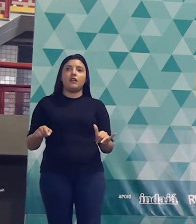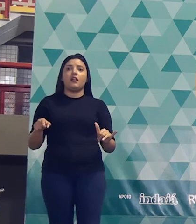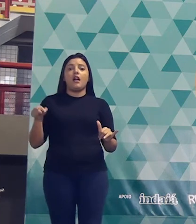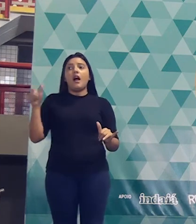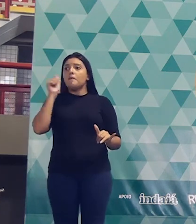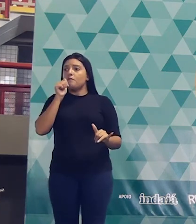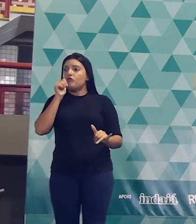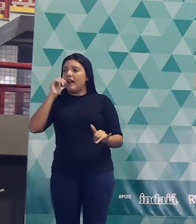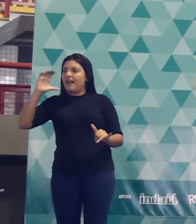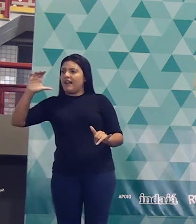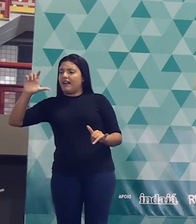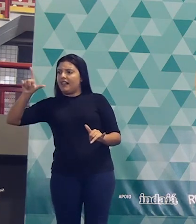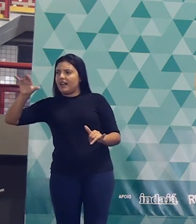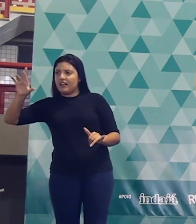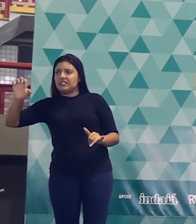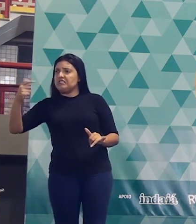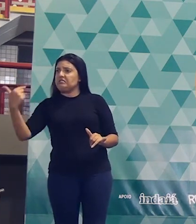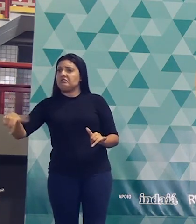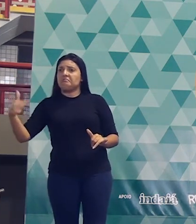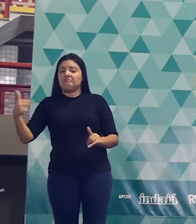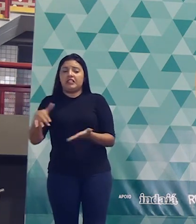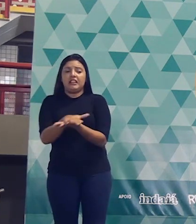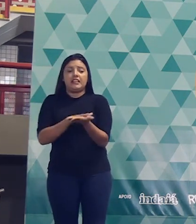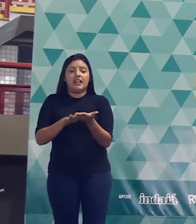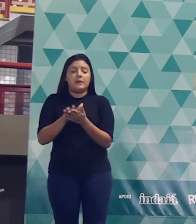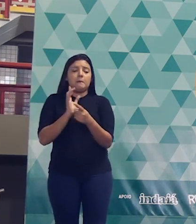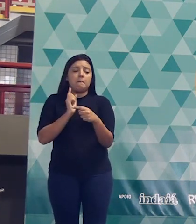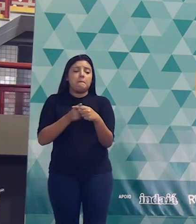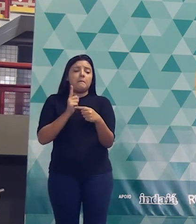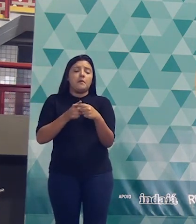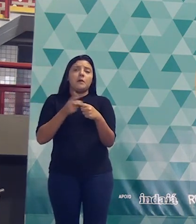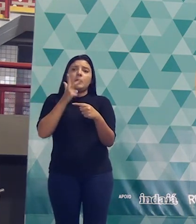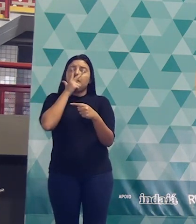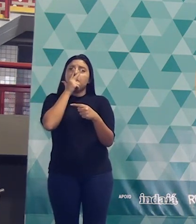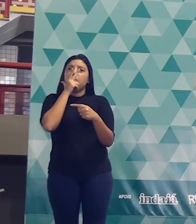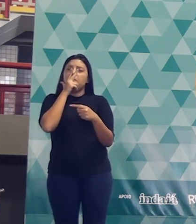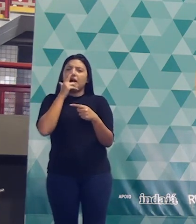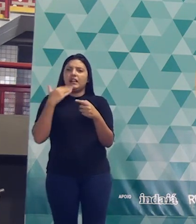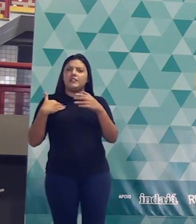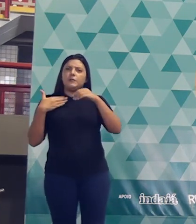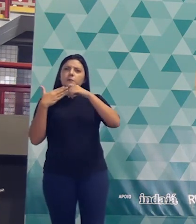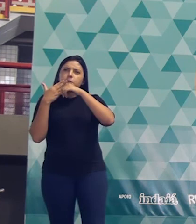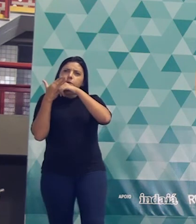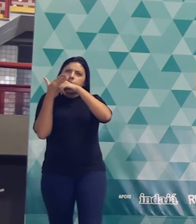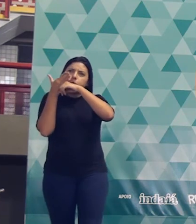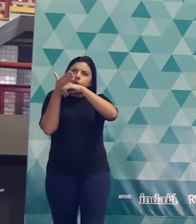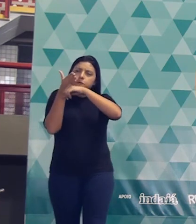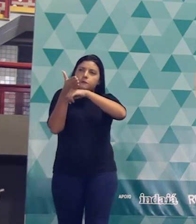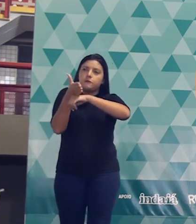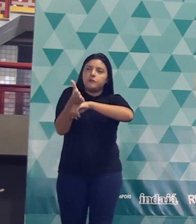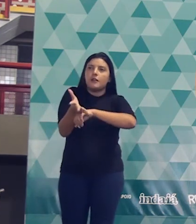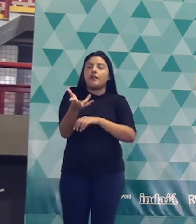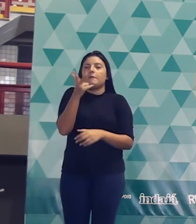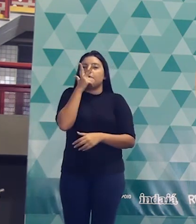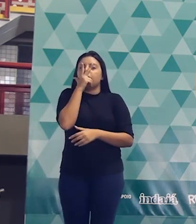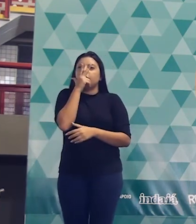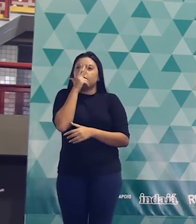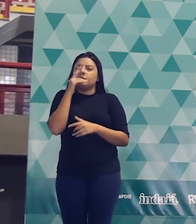isso. Por quê? Porque a Clarice entra na mente do personagem, mergulha,